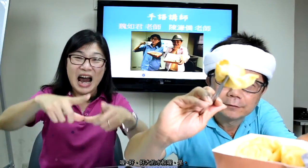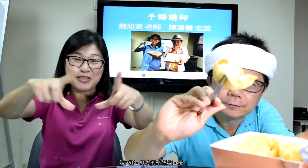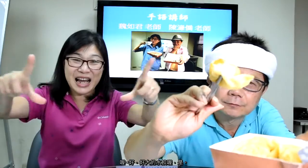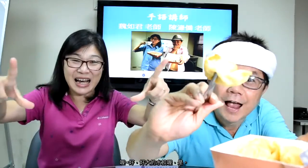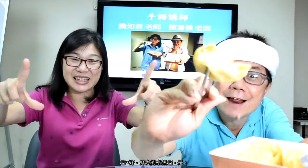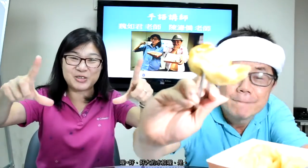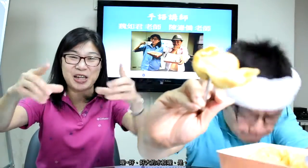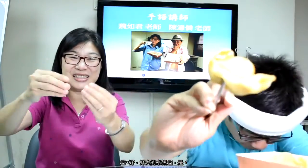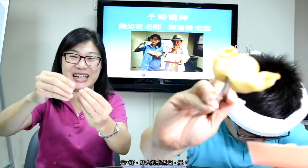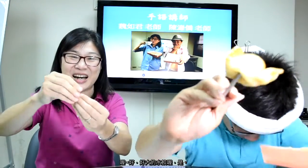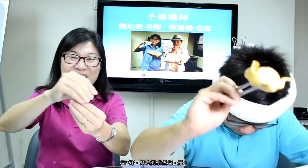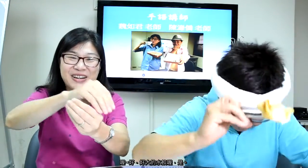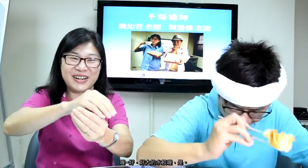好大的水饺，